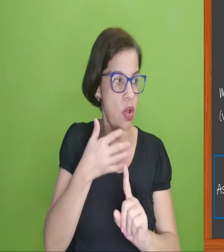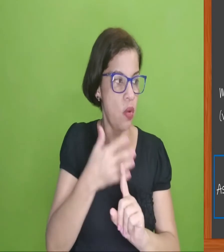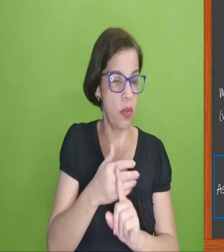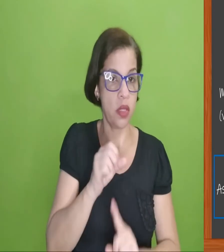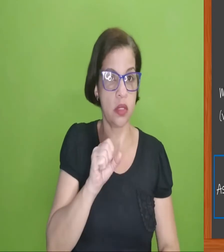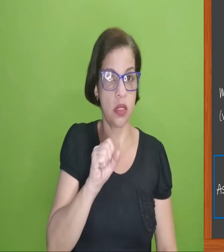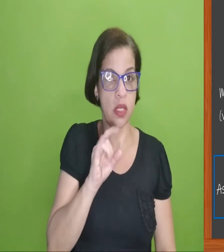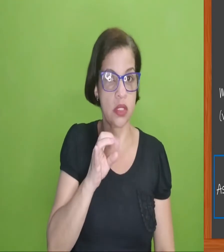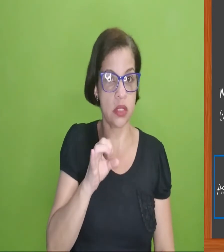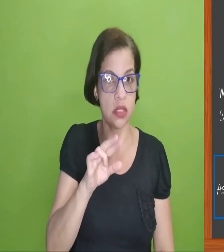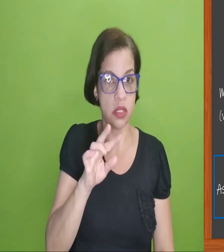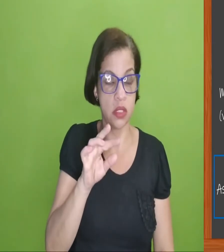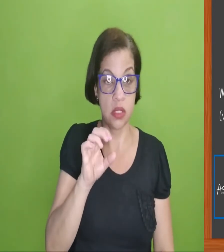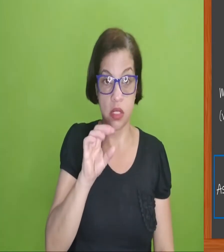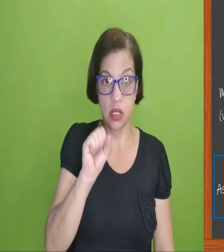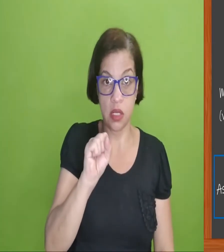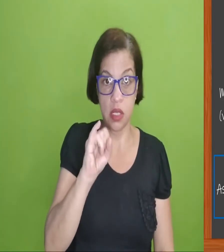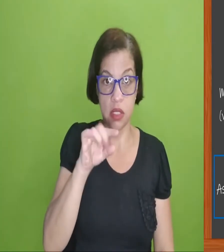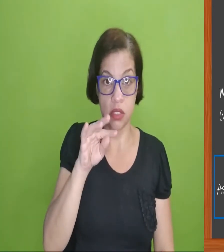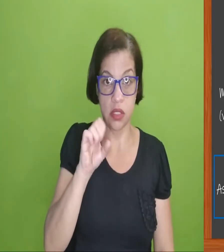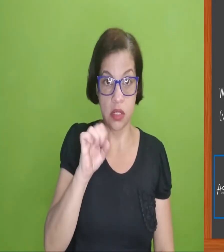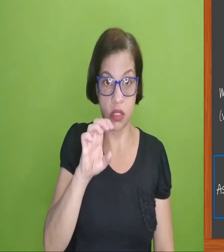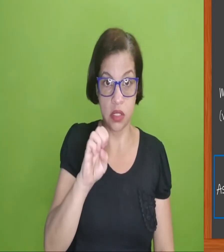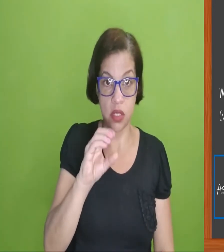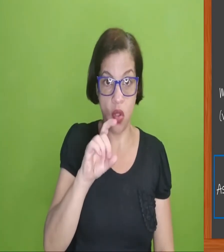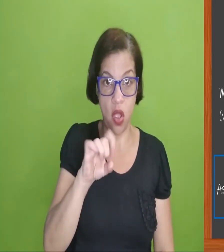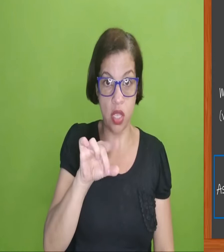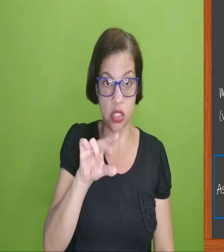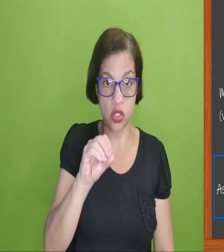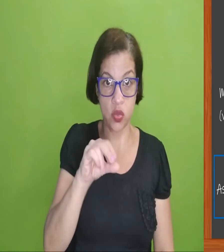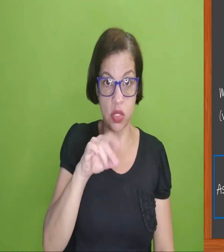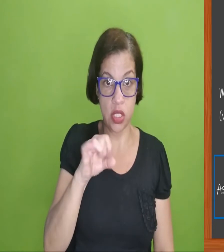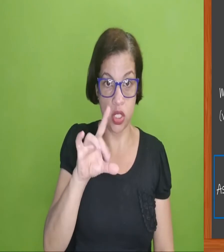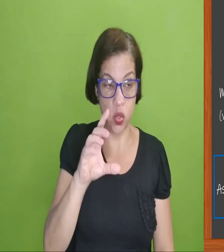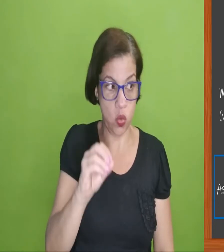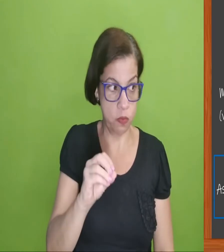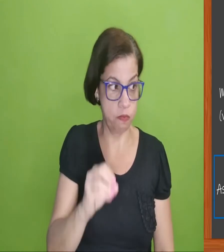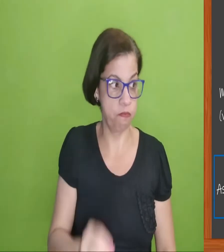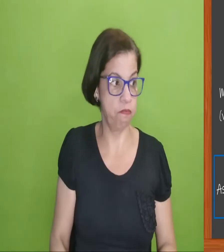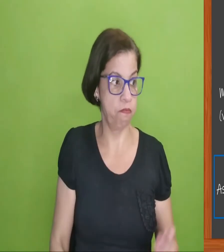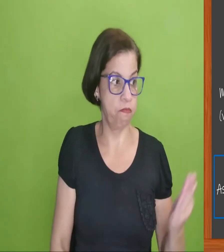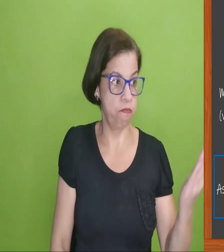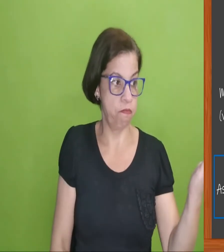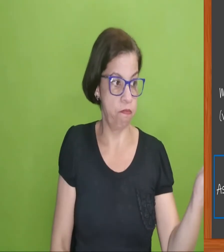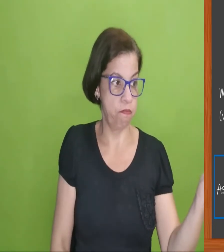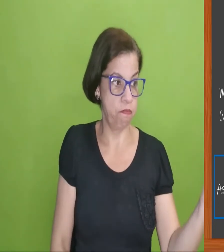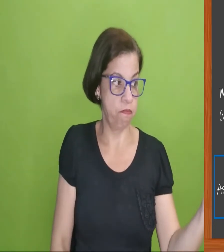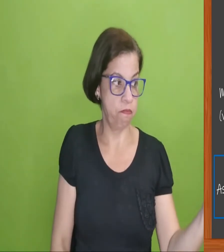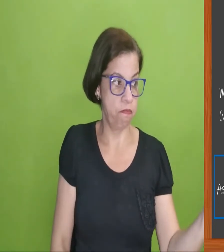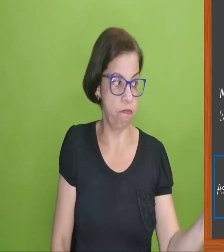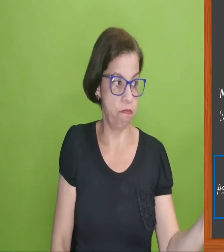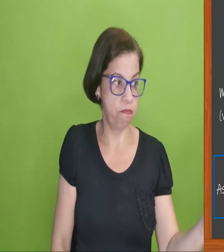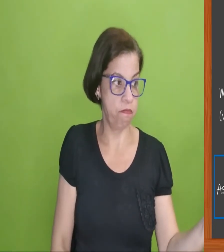do óxido nítrico, possivelmente pela ativação da iniosintase endotelial, com efeitos benéficos sobre a